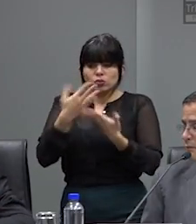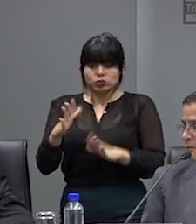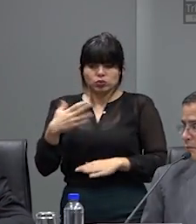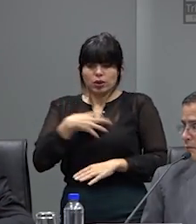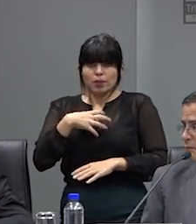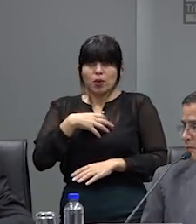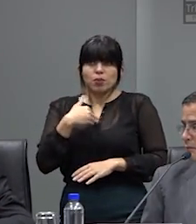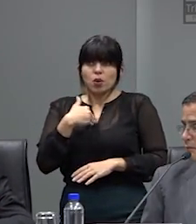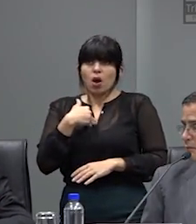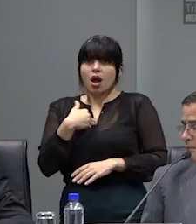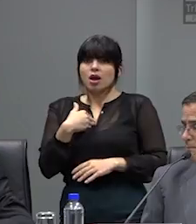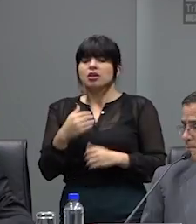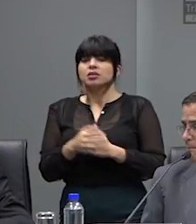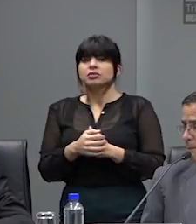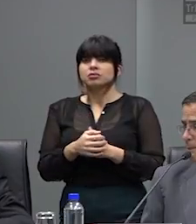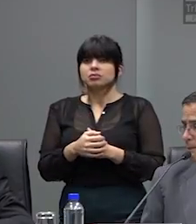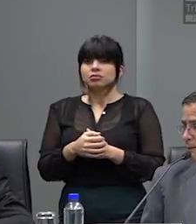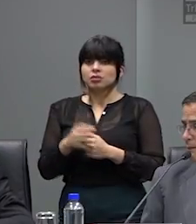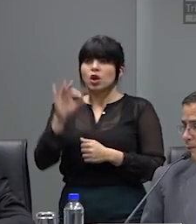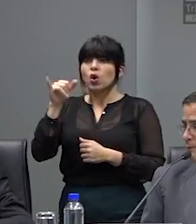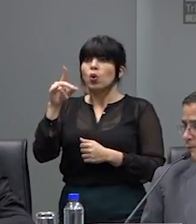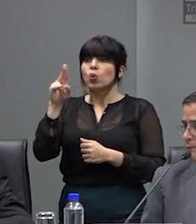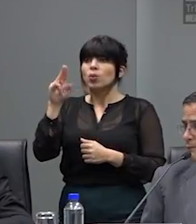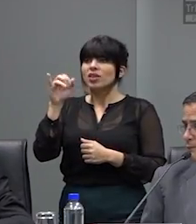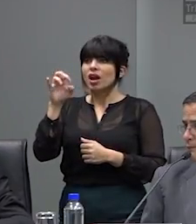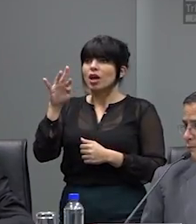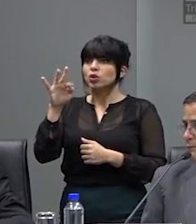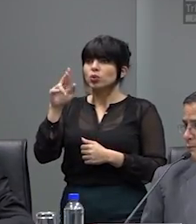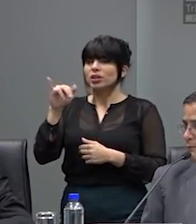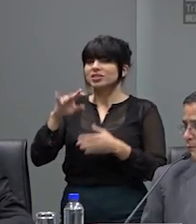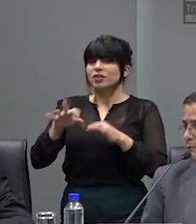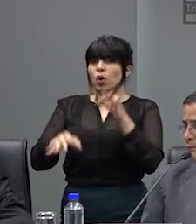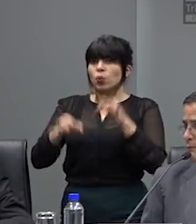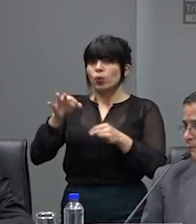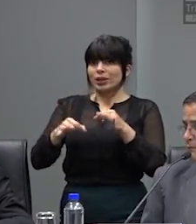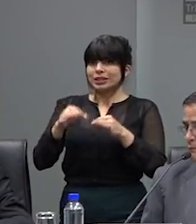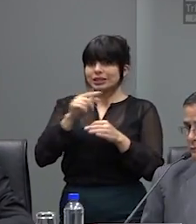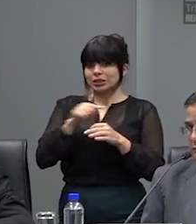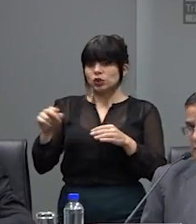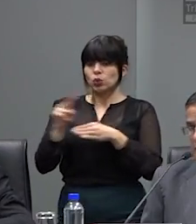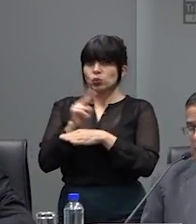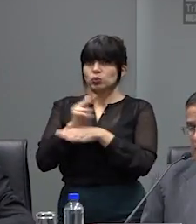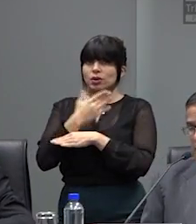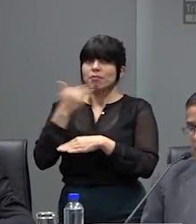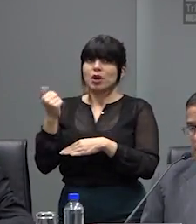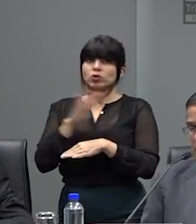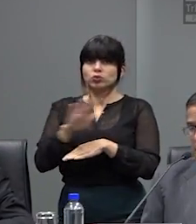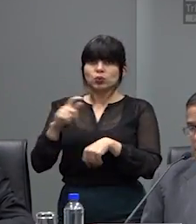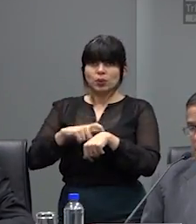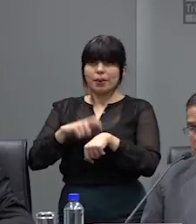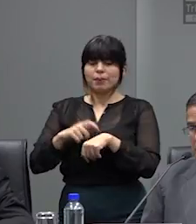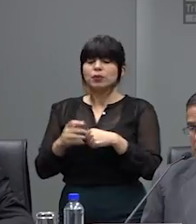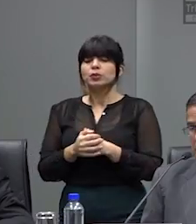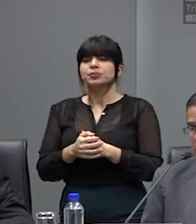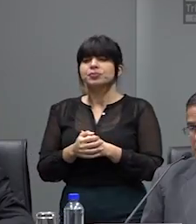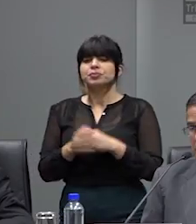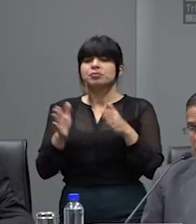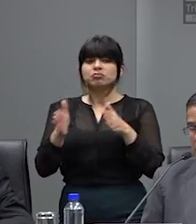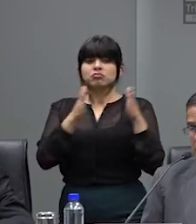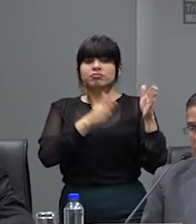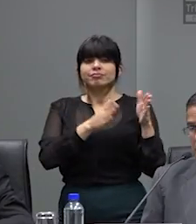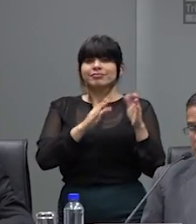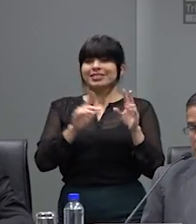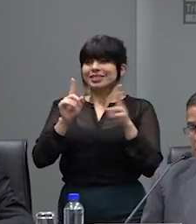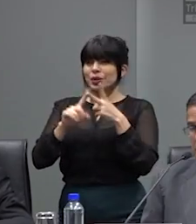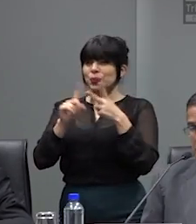propios de lo que es la judicatura, los jueces y juezas de la República. Con respecto a la